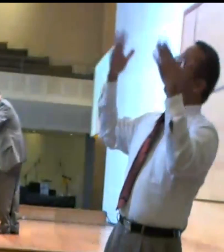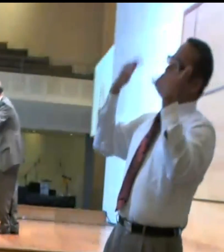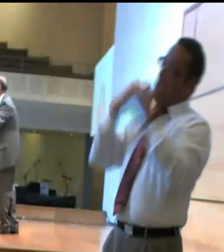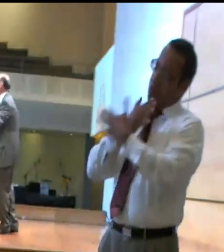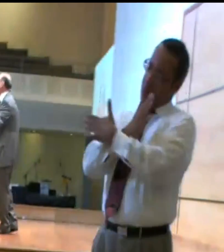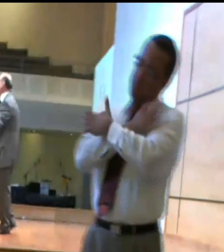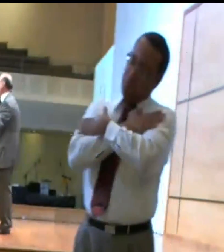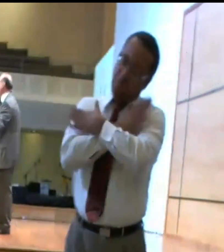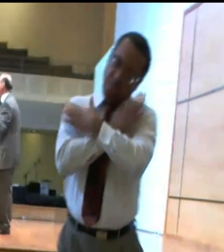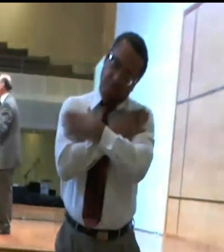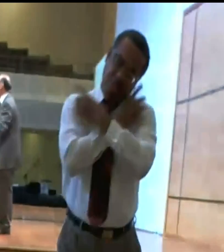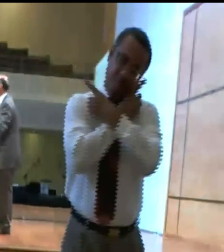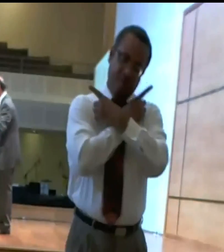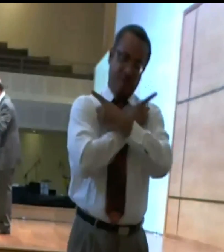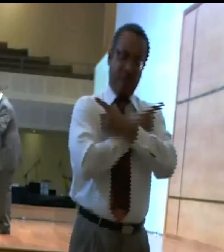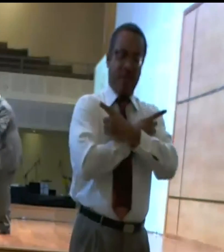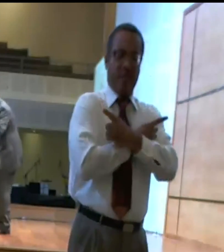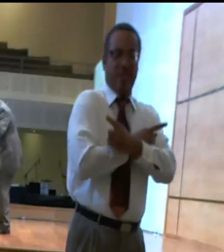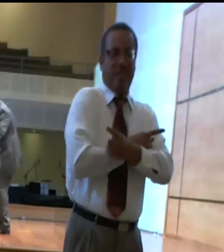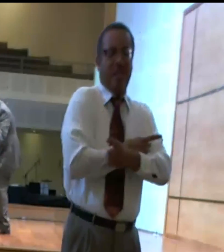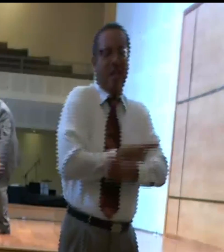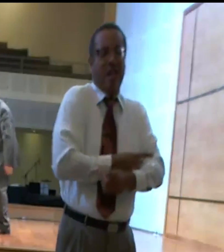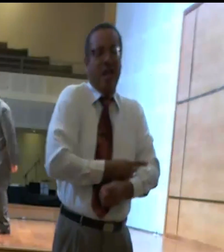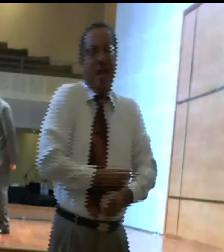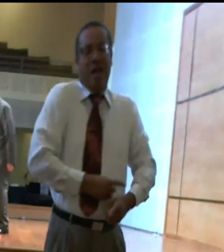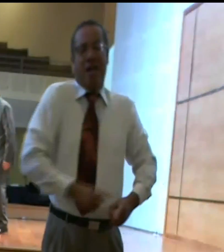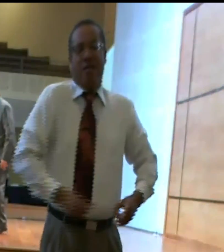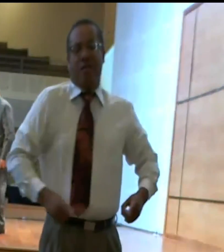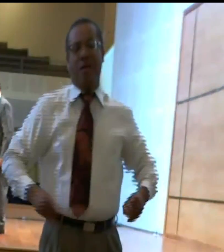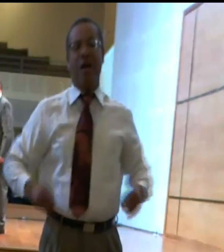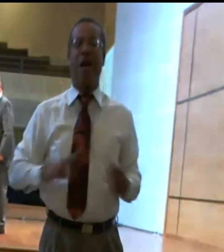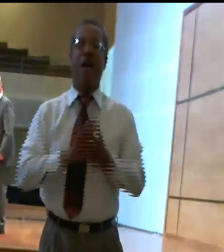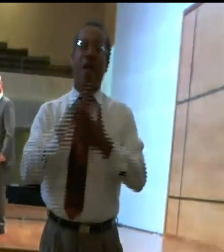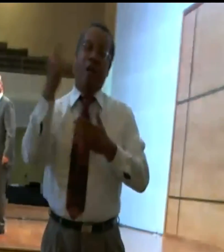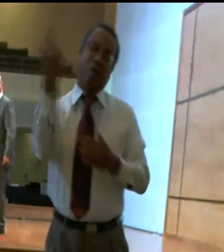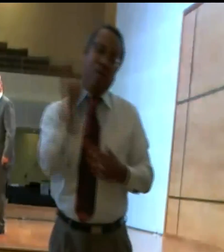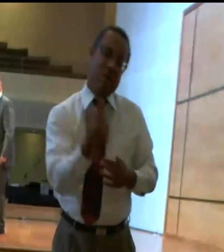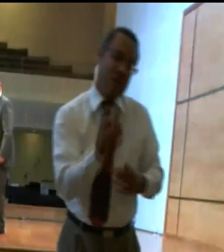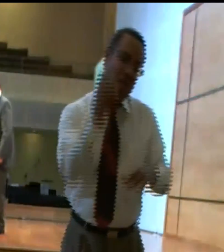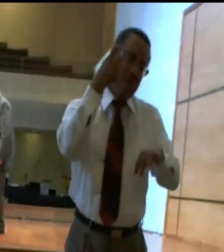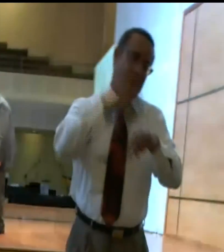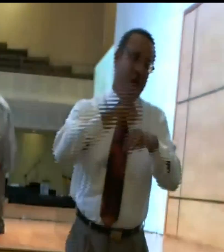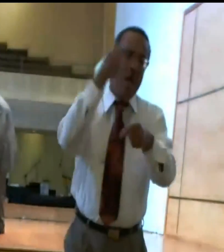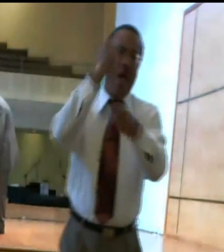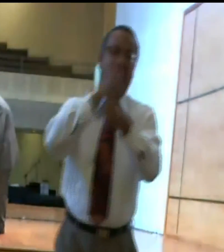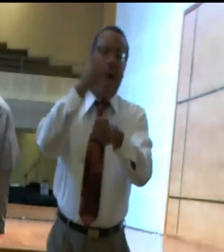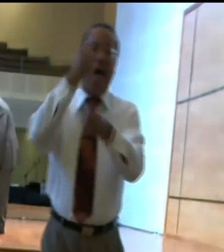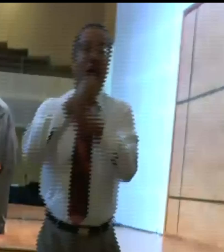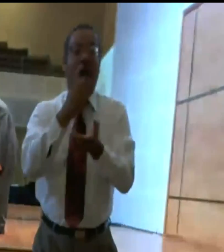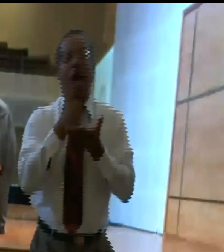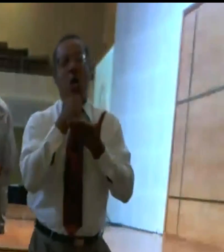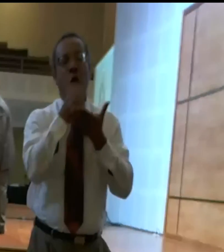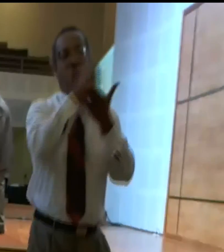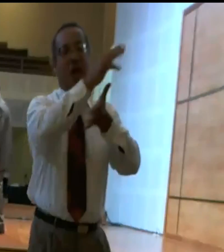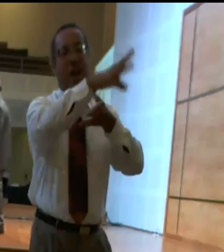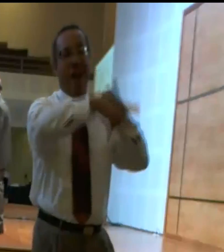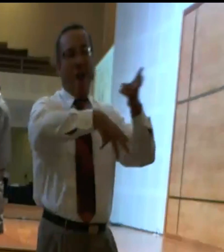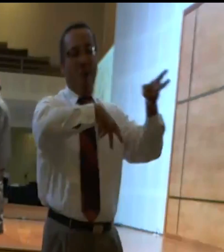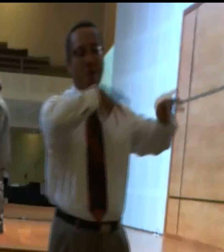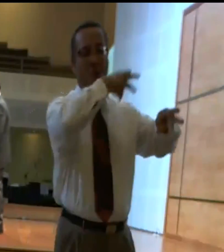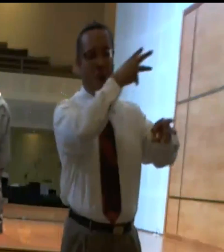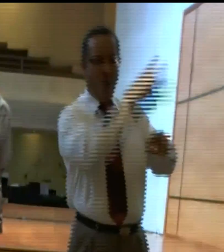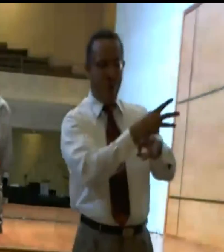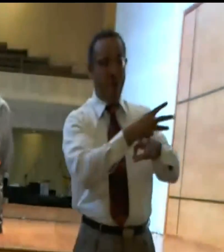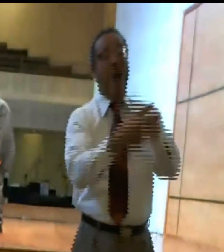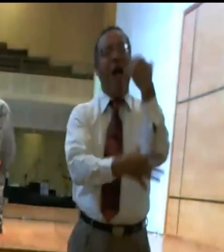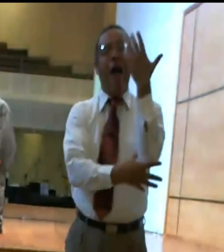relajado. Había en ellos una vivacidad, una curiosidad, un compromiso con el mundo. Cada vez que entrábamos en